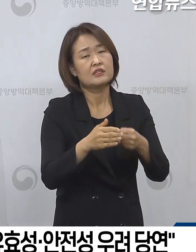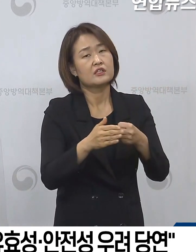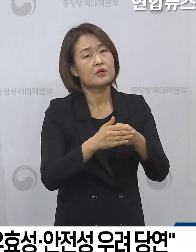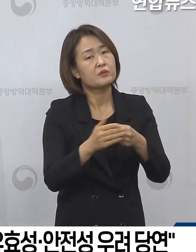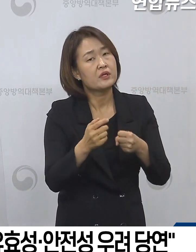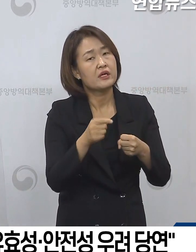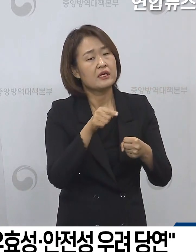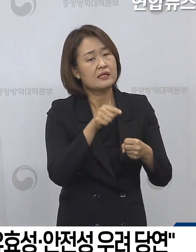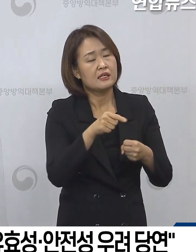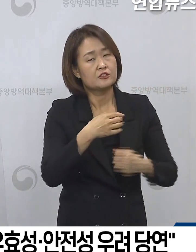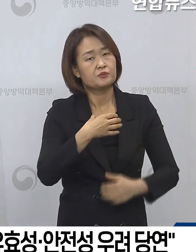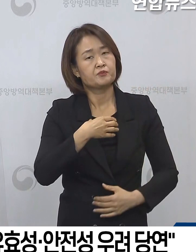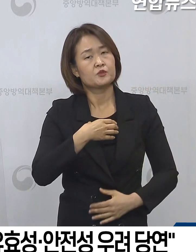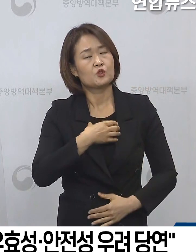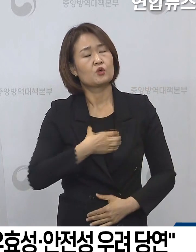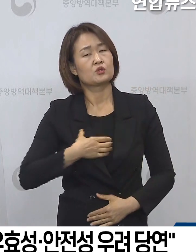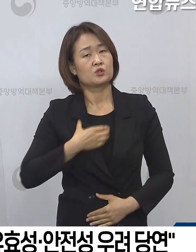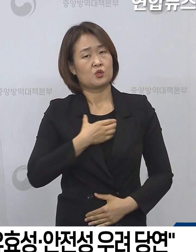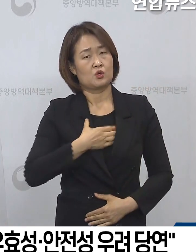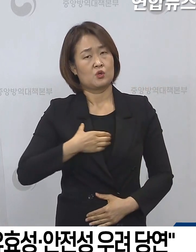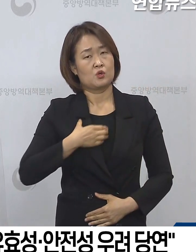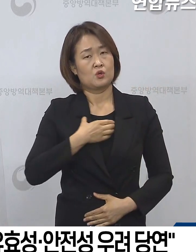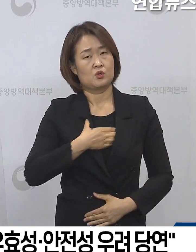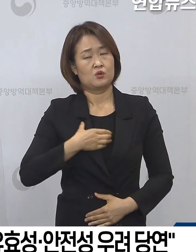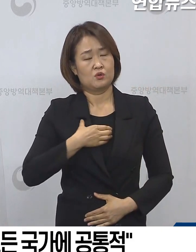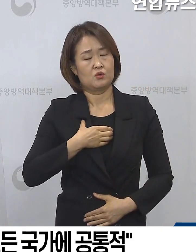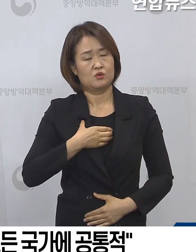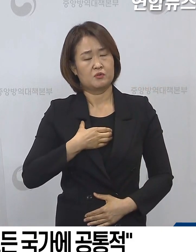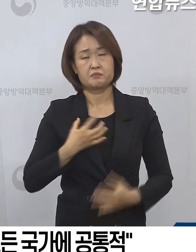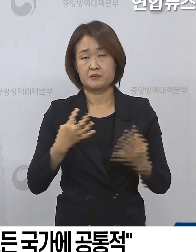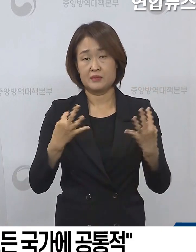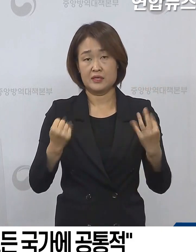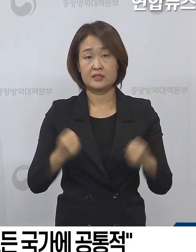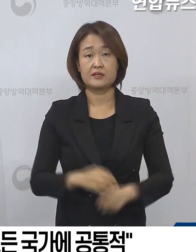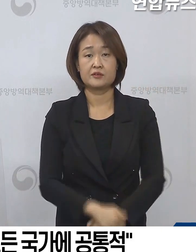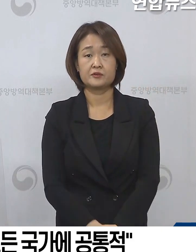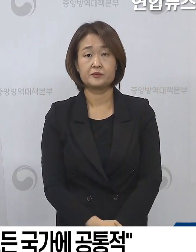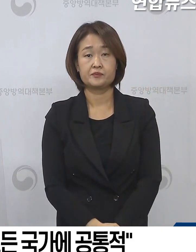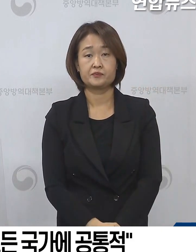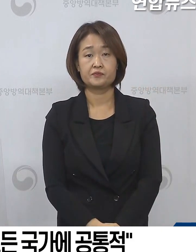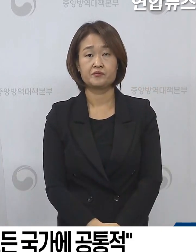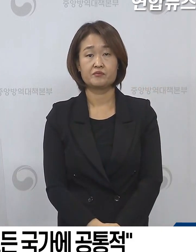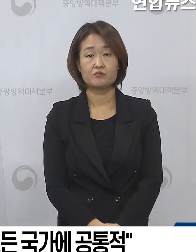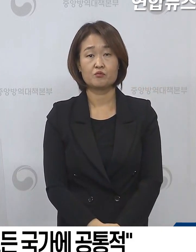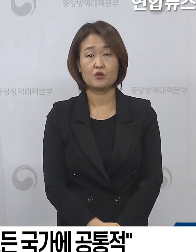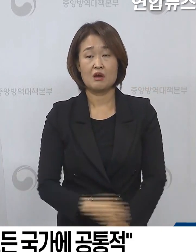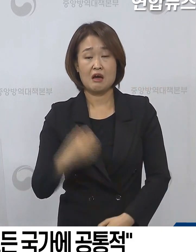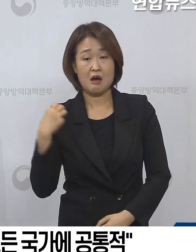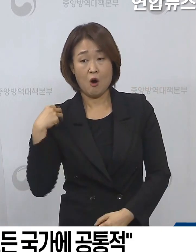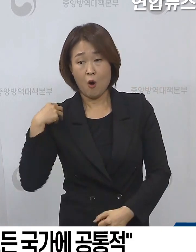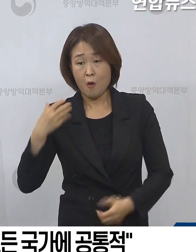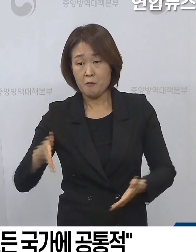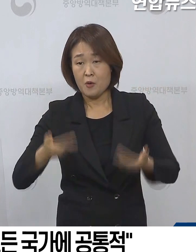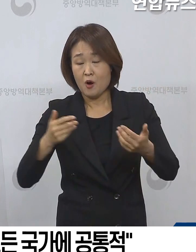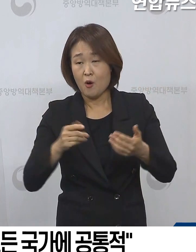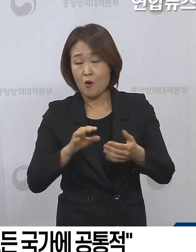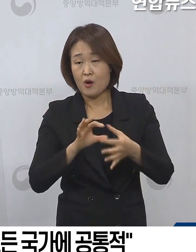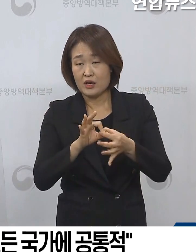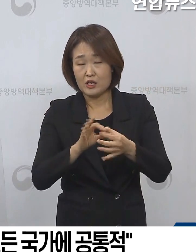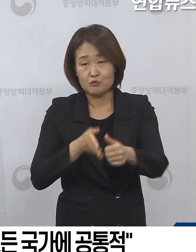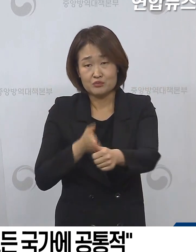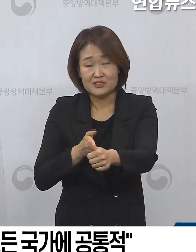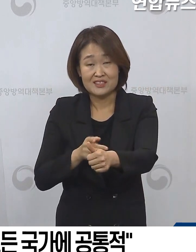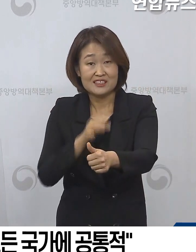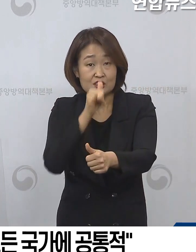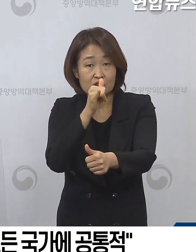유효성과 안전성에 대한 우려가 많을 수 밖에 없습니다 현재 이런 면책 요구는 그 우리나라 뿐만이 아니라 모든